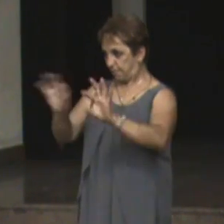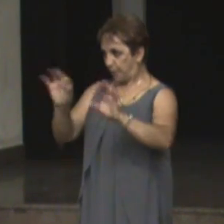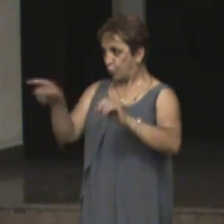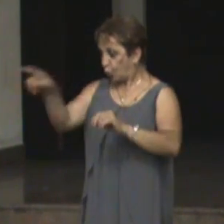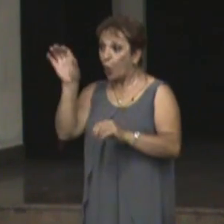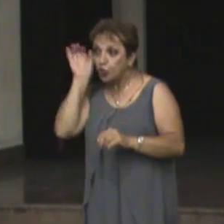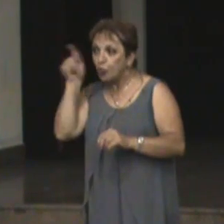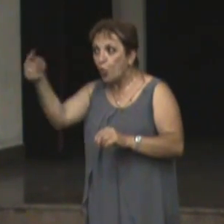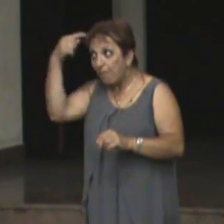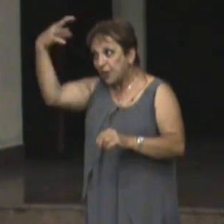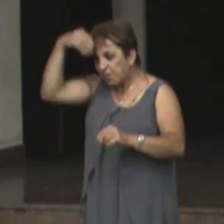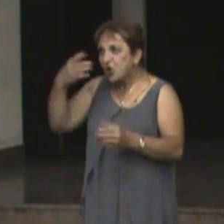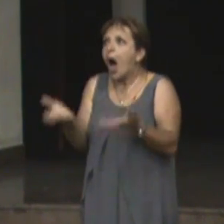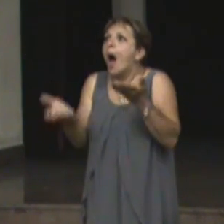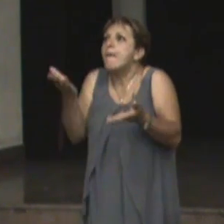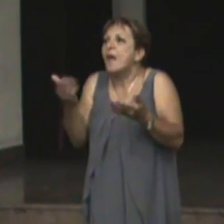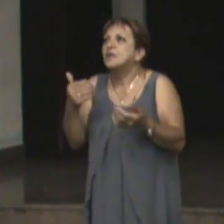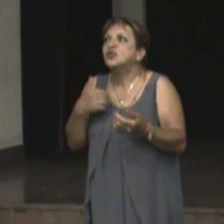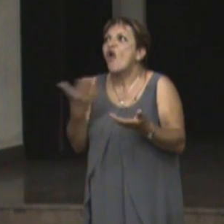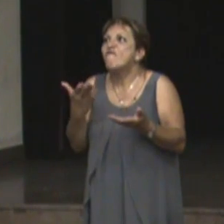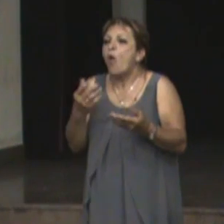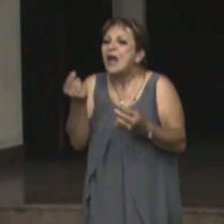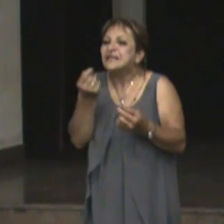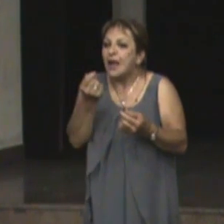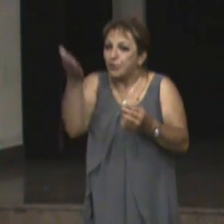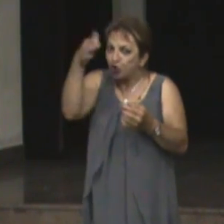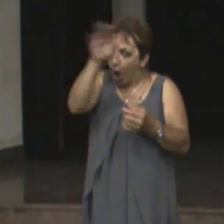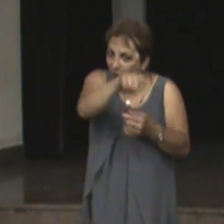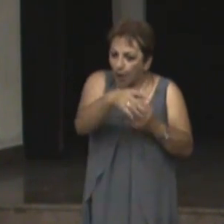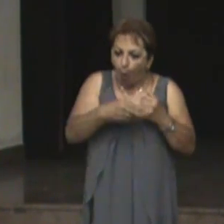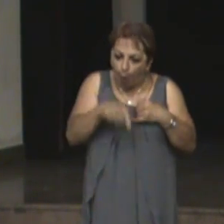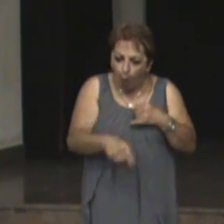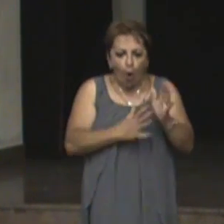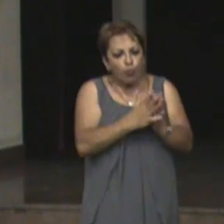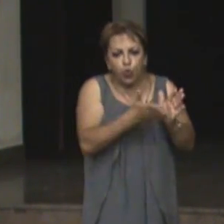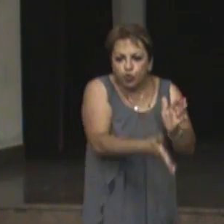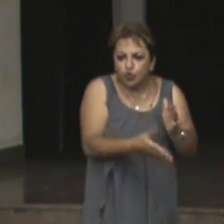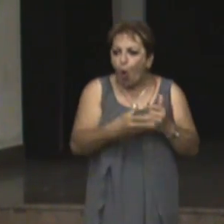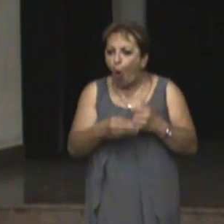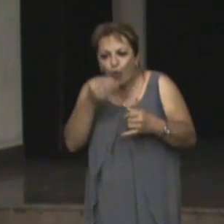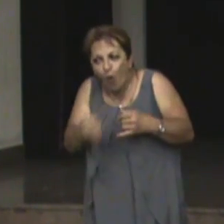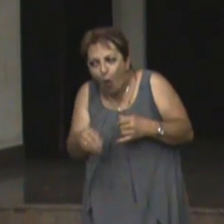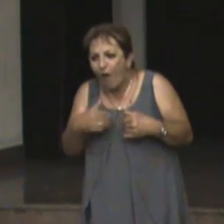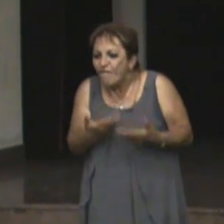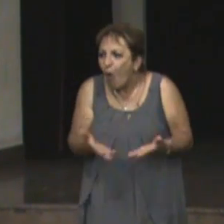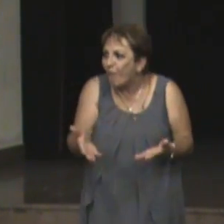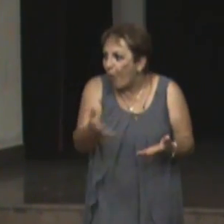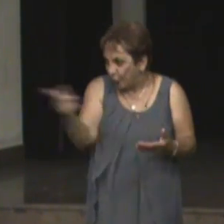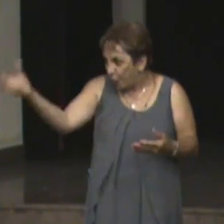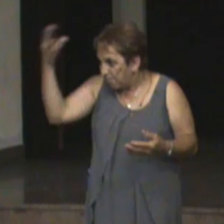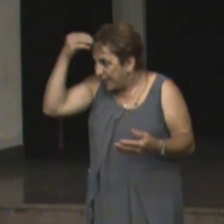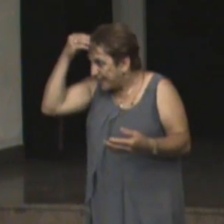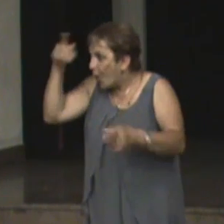յուրաքանչյուրիս, յուրաքանչյուրիս ոչ անուն պատասխանատվության։ Որովհետև որքանով մենք այդ պատասխանատվությունը